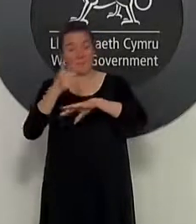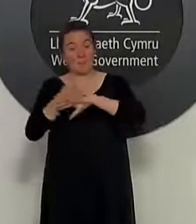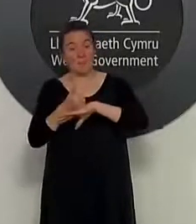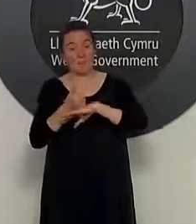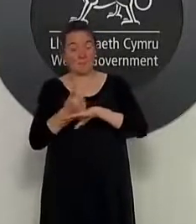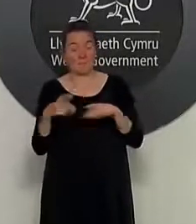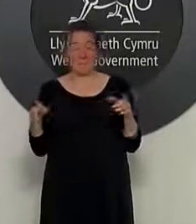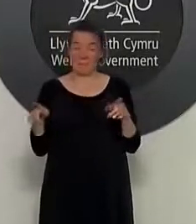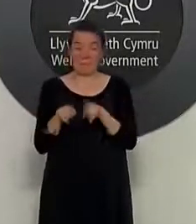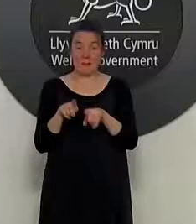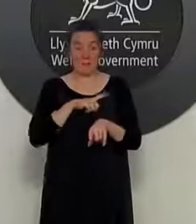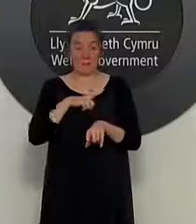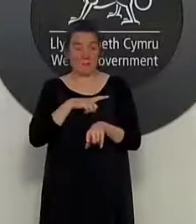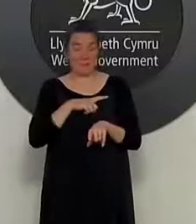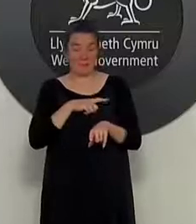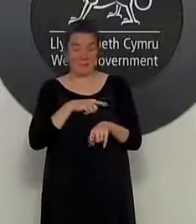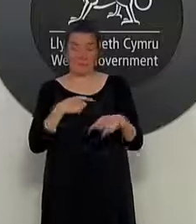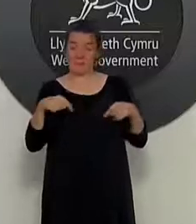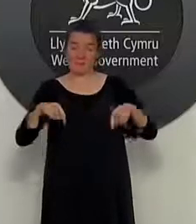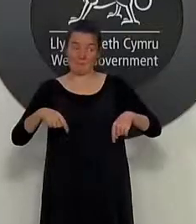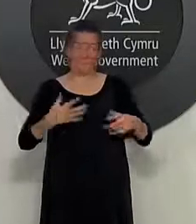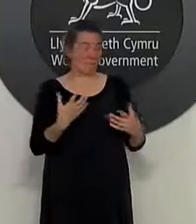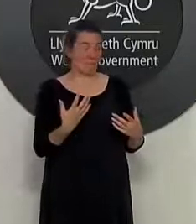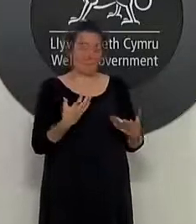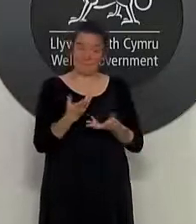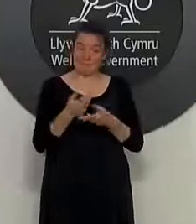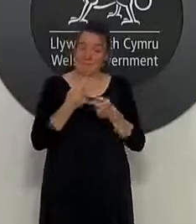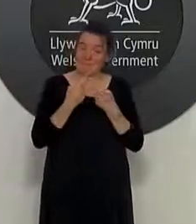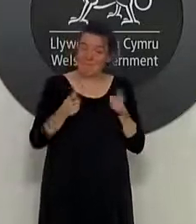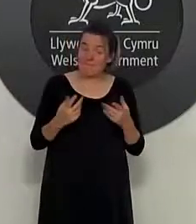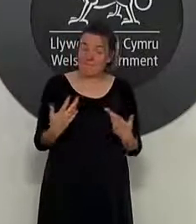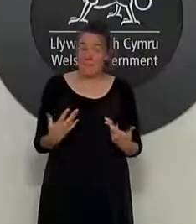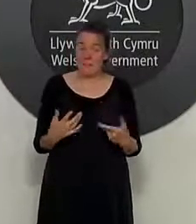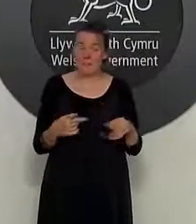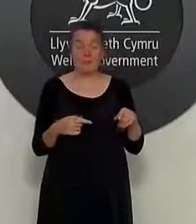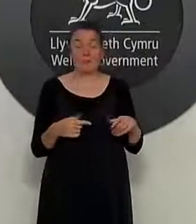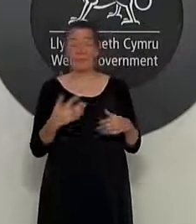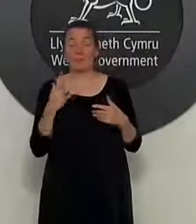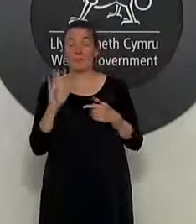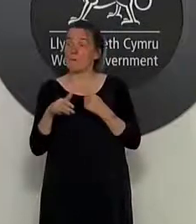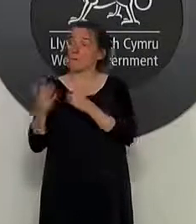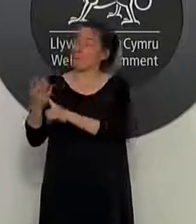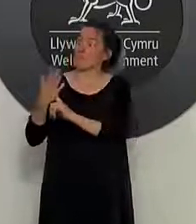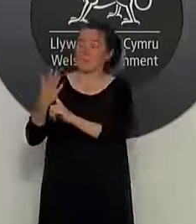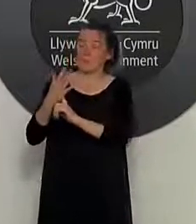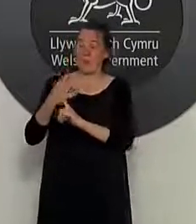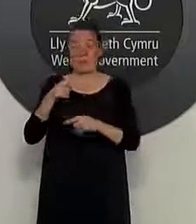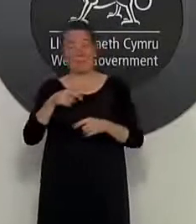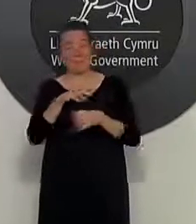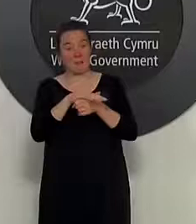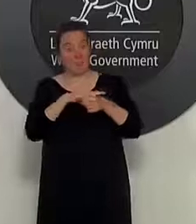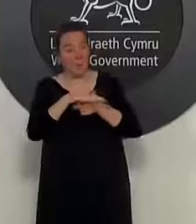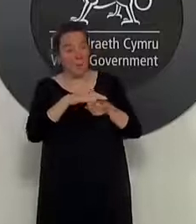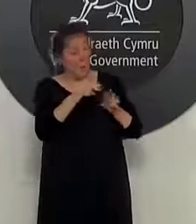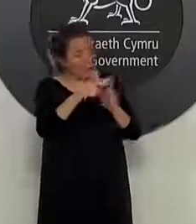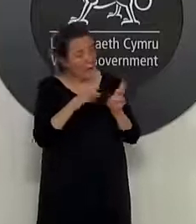trafod heddiw lle mae yna ardaloedd sydd yn wynebu pwysau cynyddol oherwydd